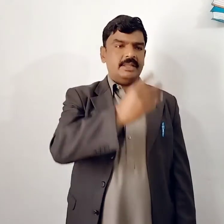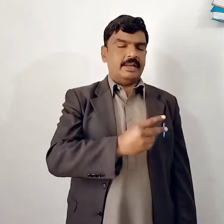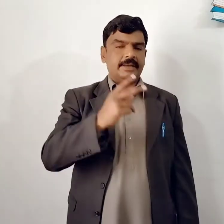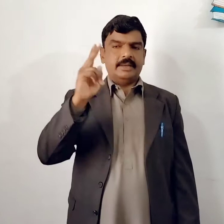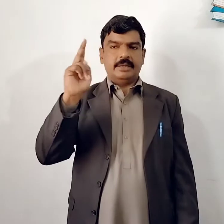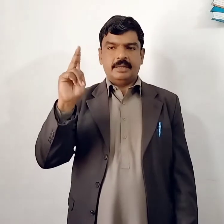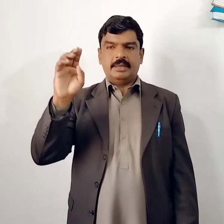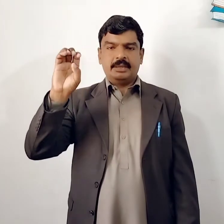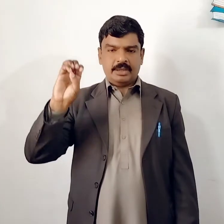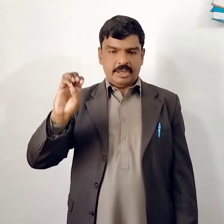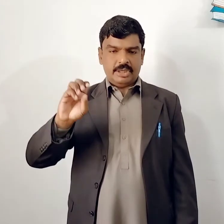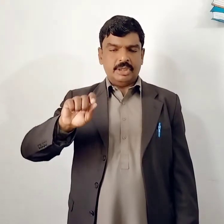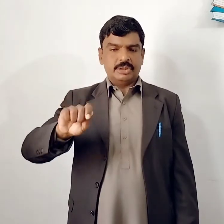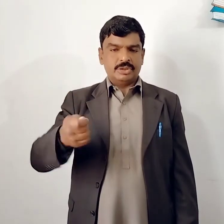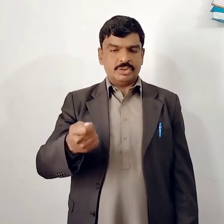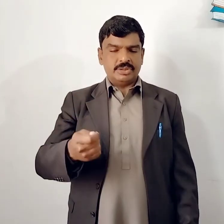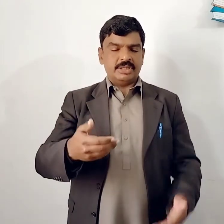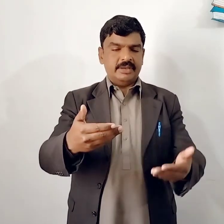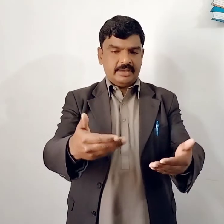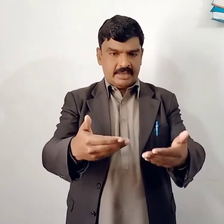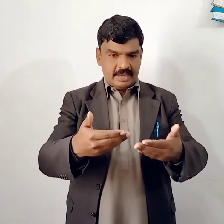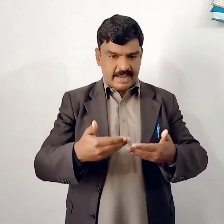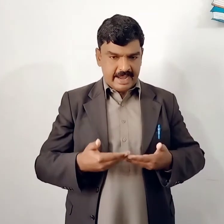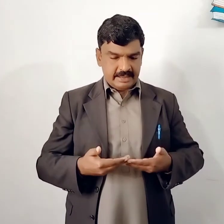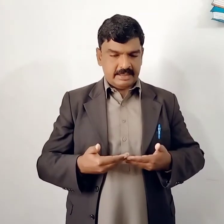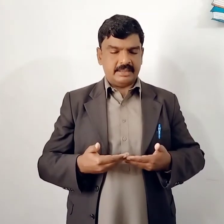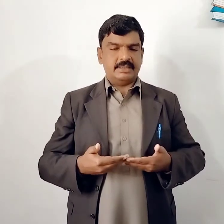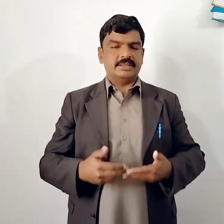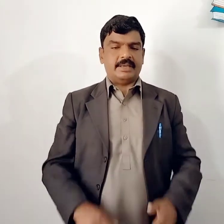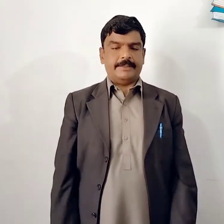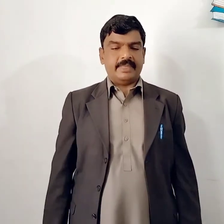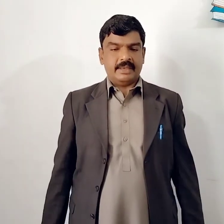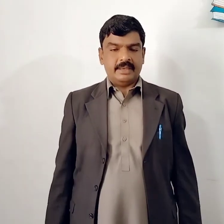दिन की छुट्टी इनायत की जाए।